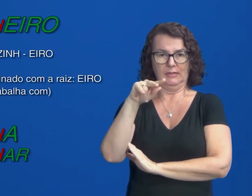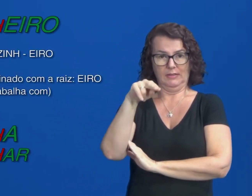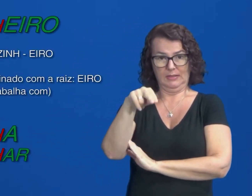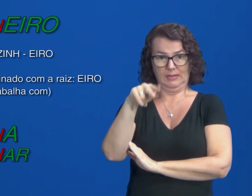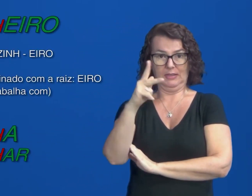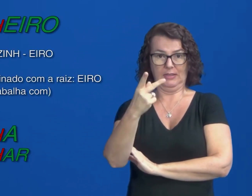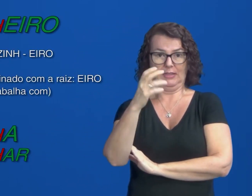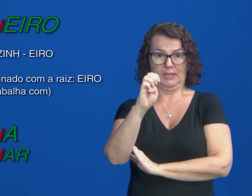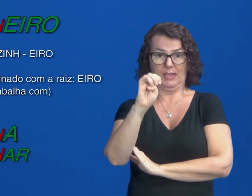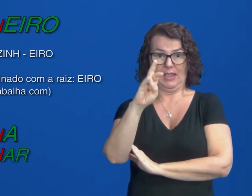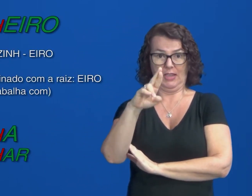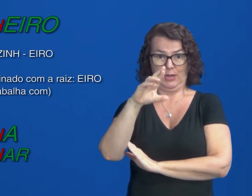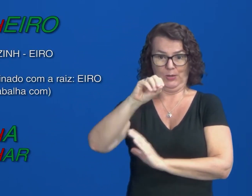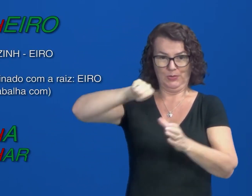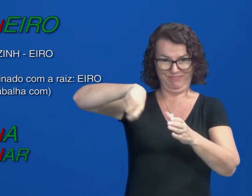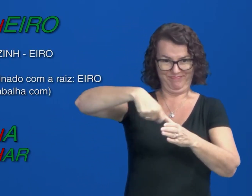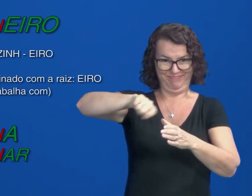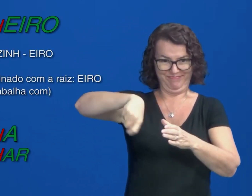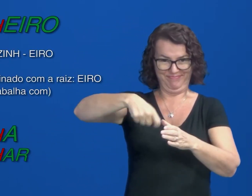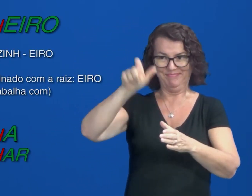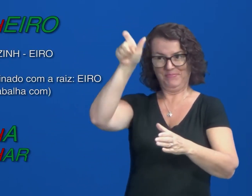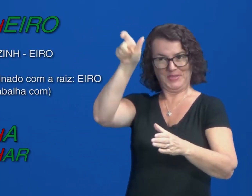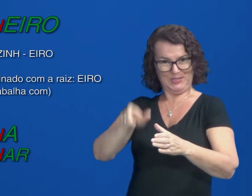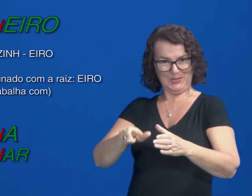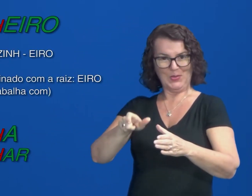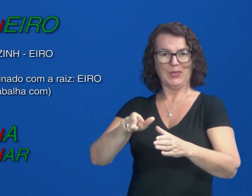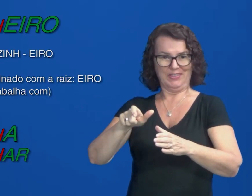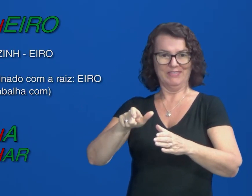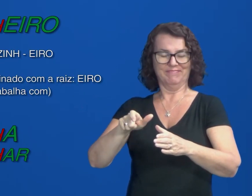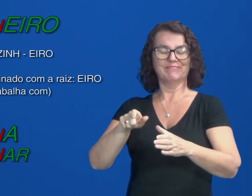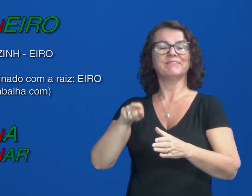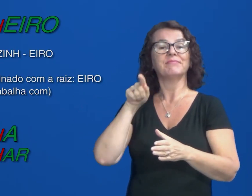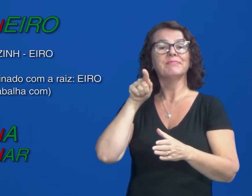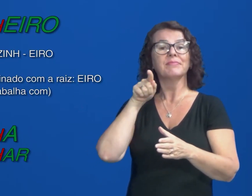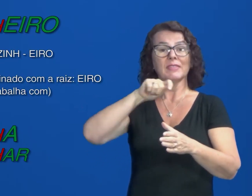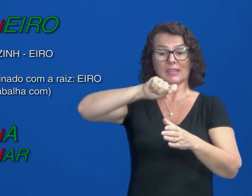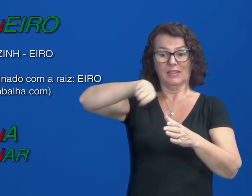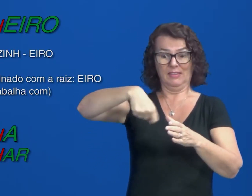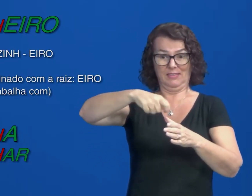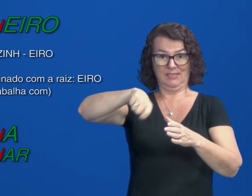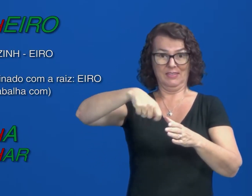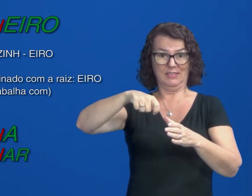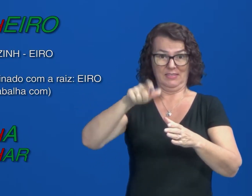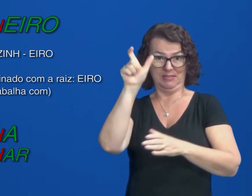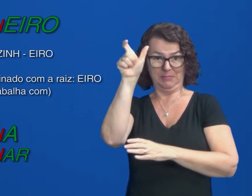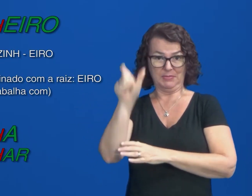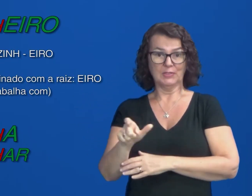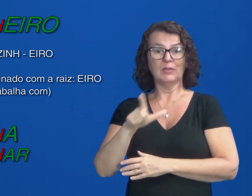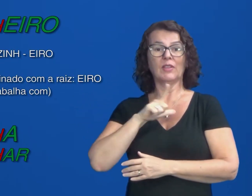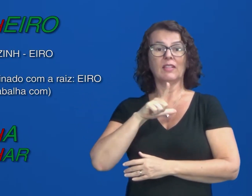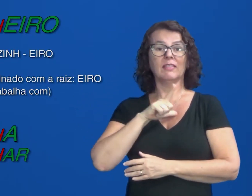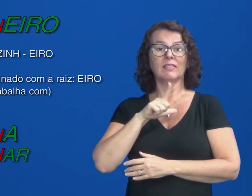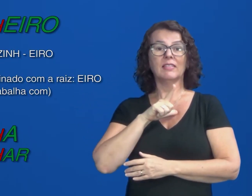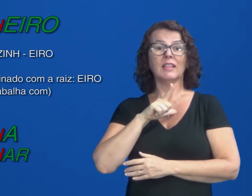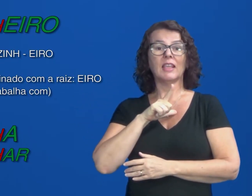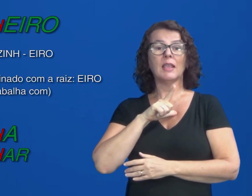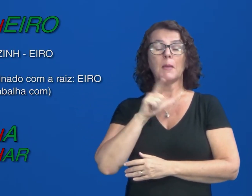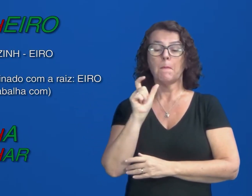a palavra cozinheiro é a pessoa que cozinha. Cozinheiro.